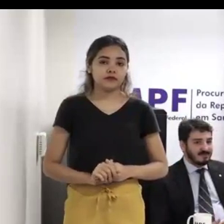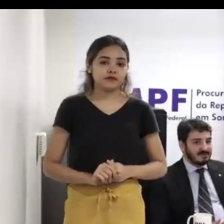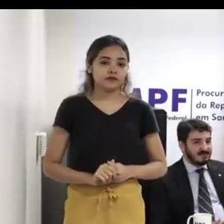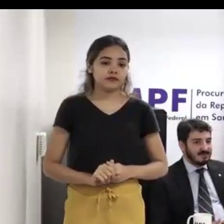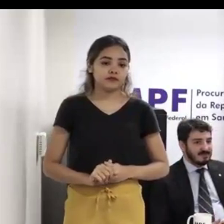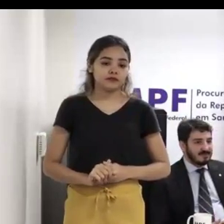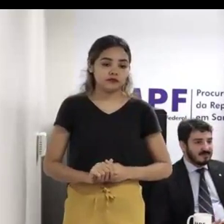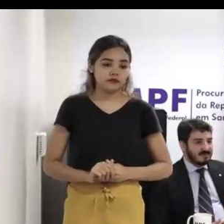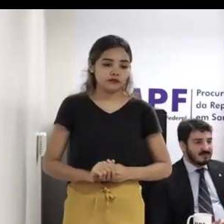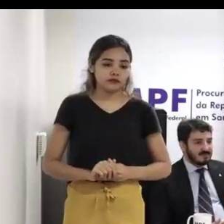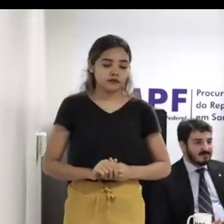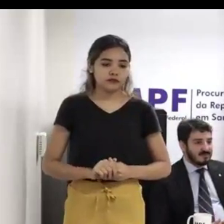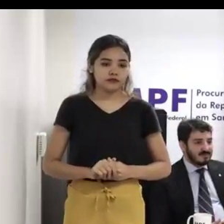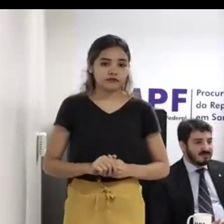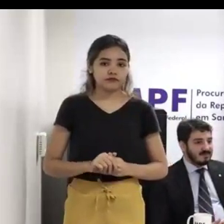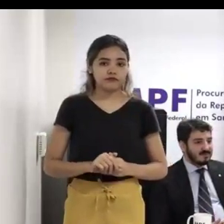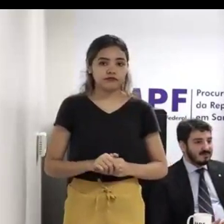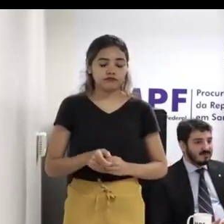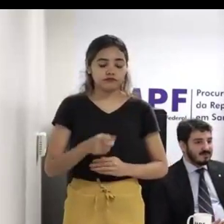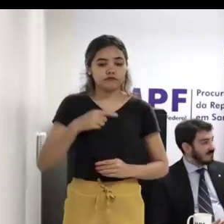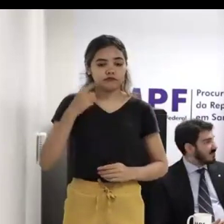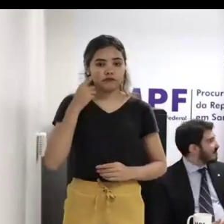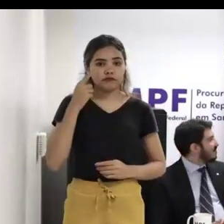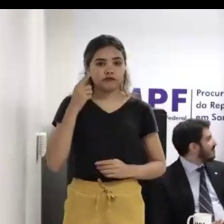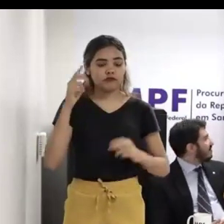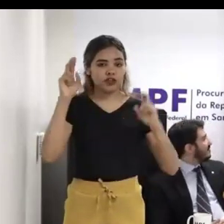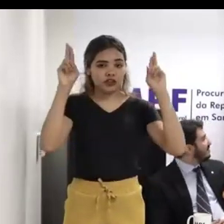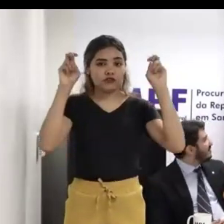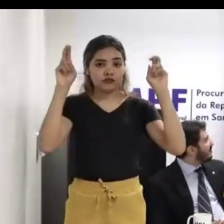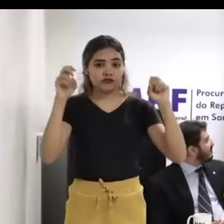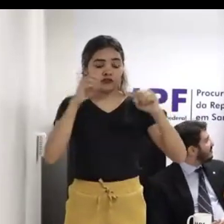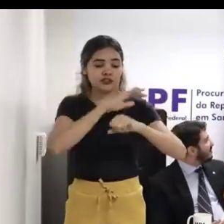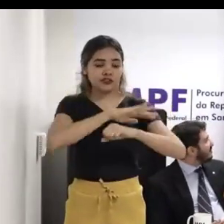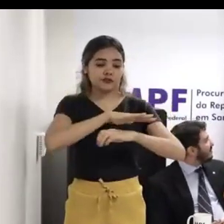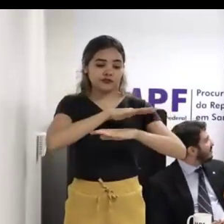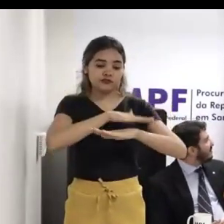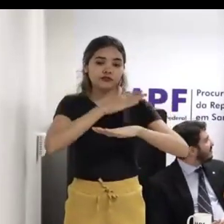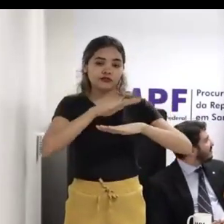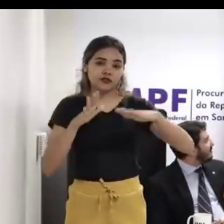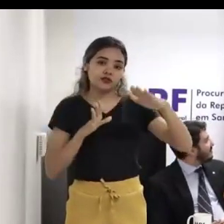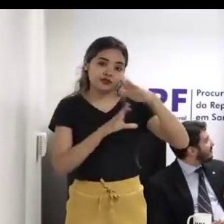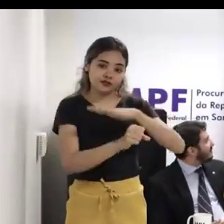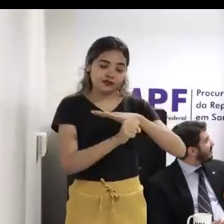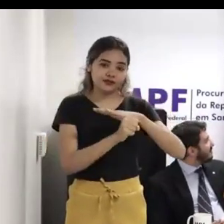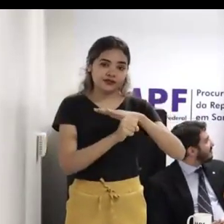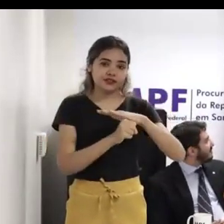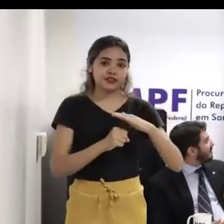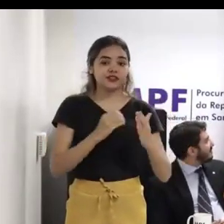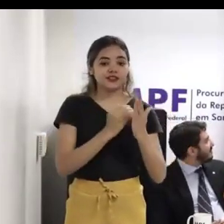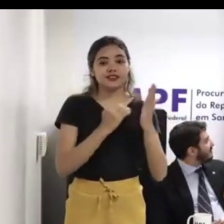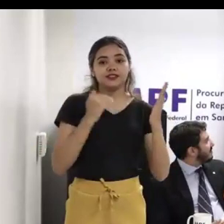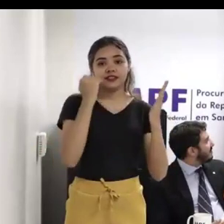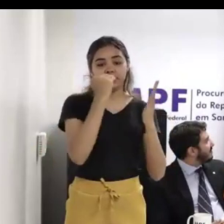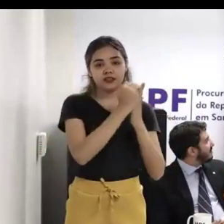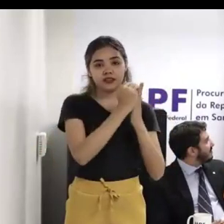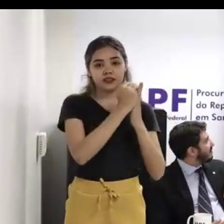a gente vê que cada vez mais esses crimes né contra as crianças eles vão ficando cada vez mais elaborados